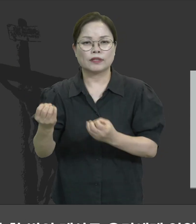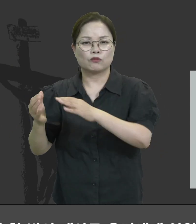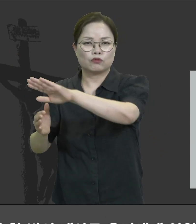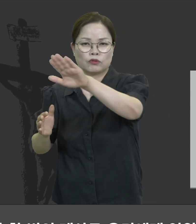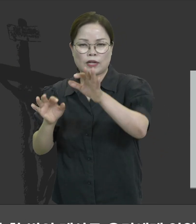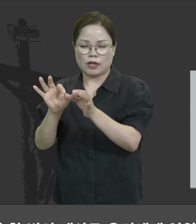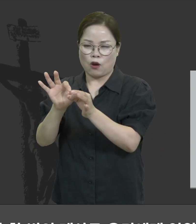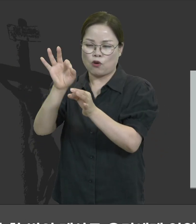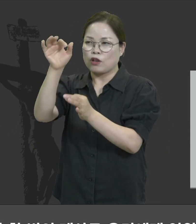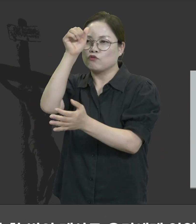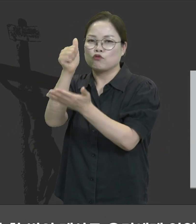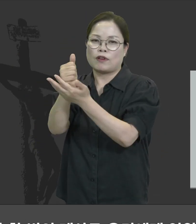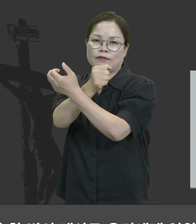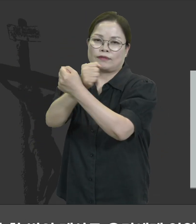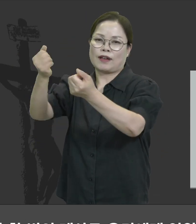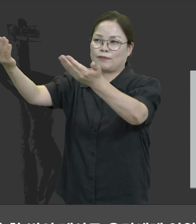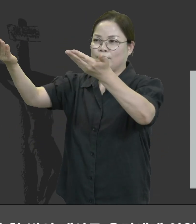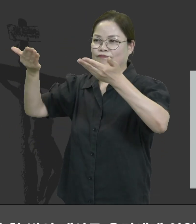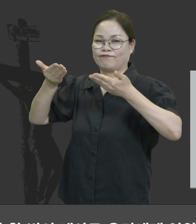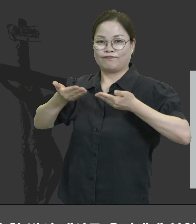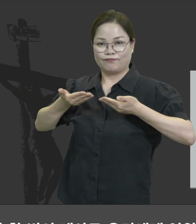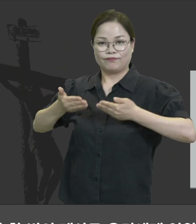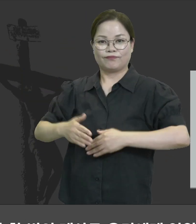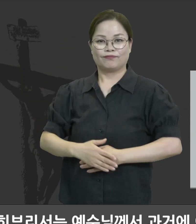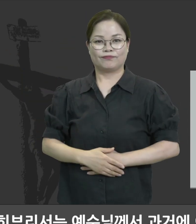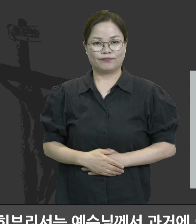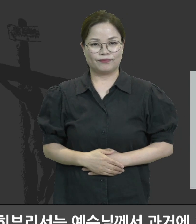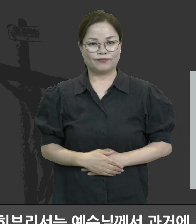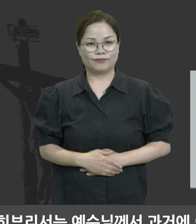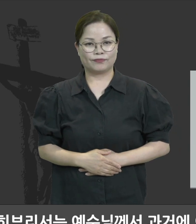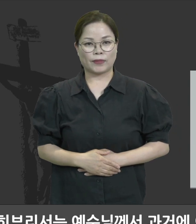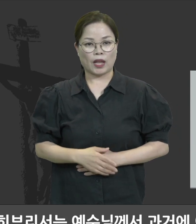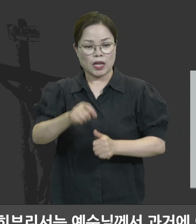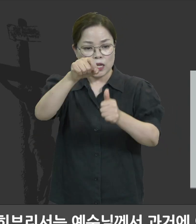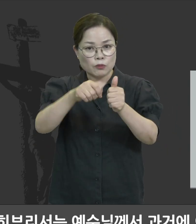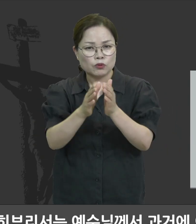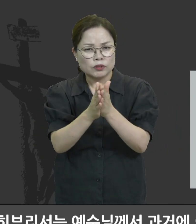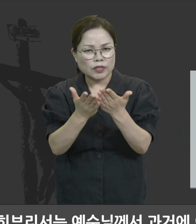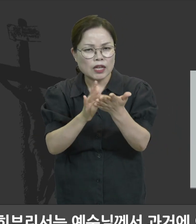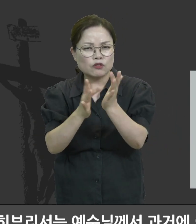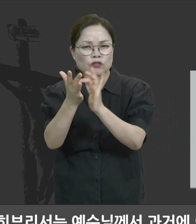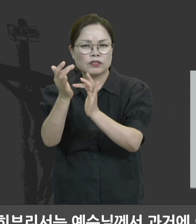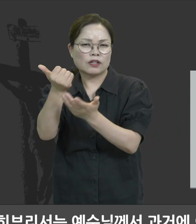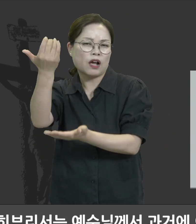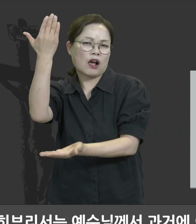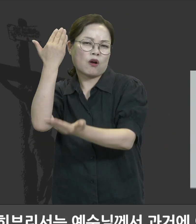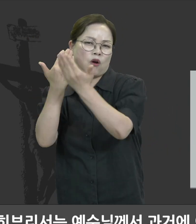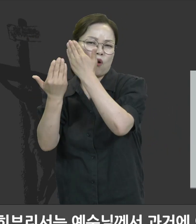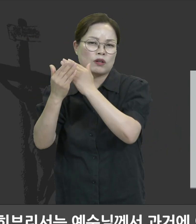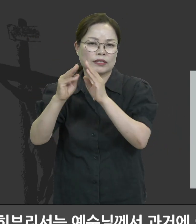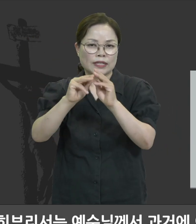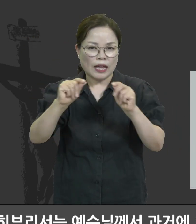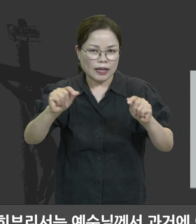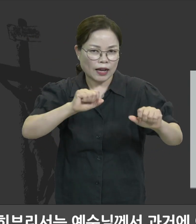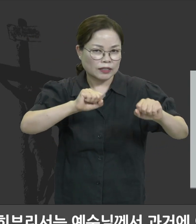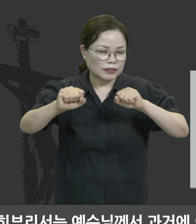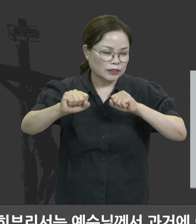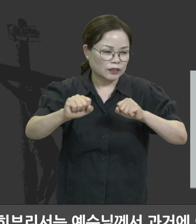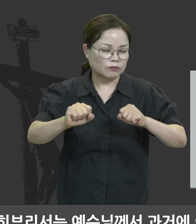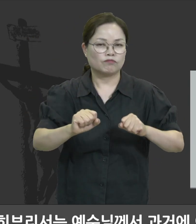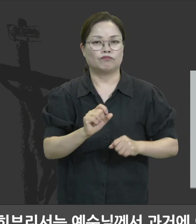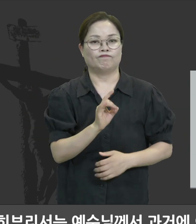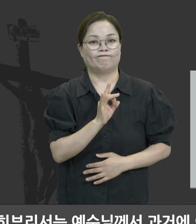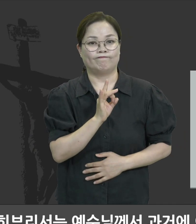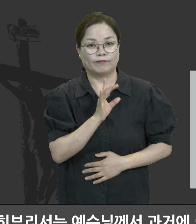우리에게 영원한 죄사함을 주신 것입니다. 또한 히브리서는 예수님께서 과거에 이 땅에서 행하신